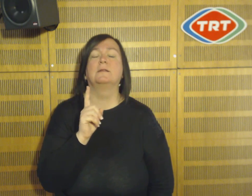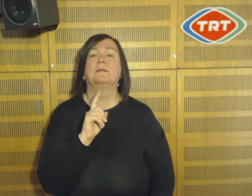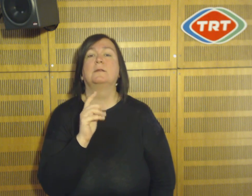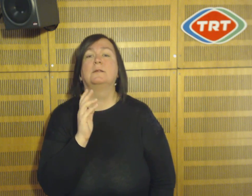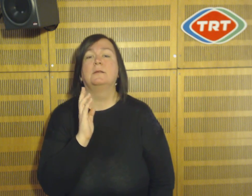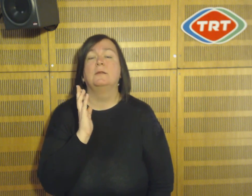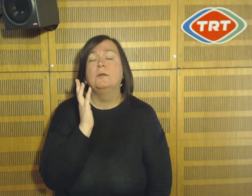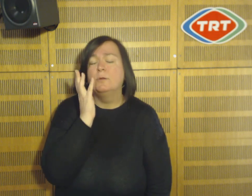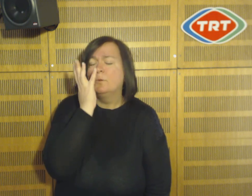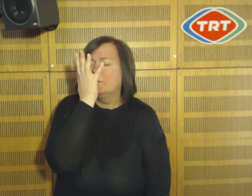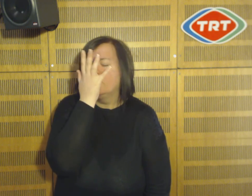sakın